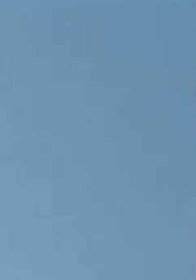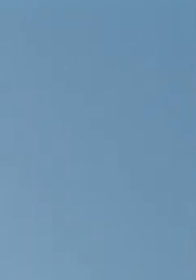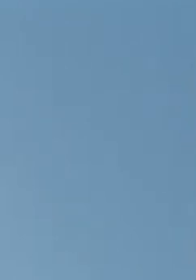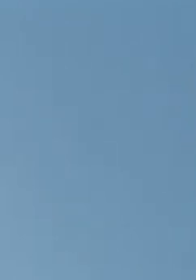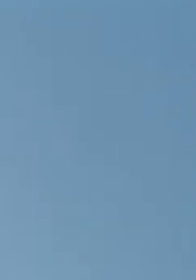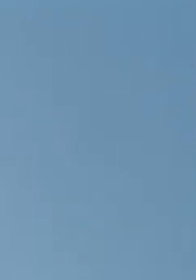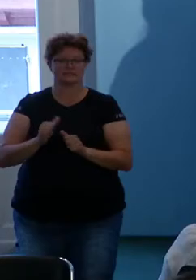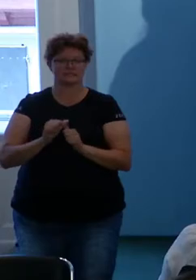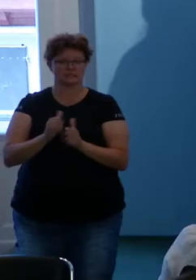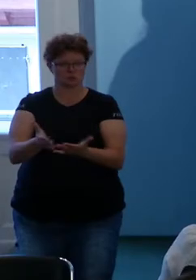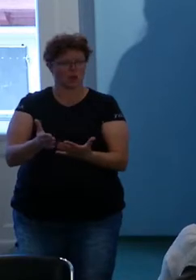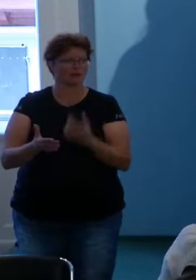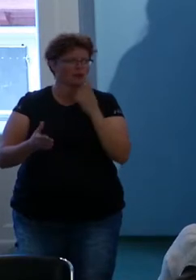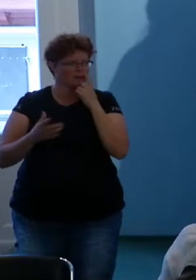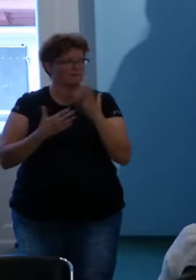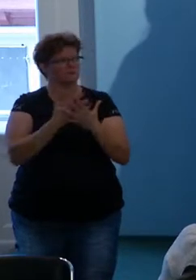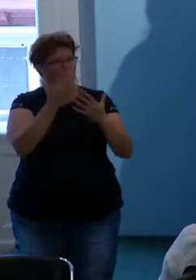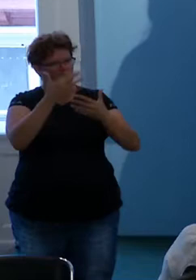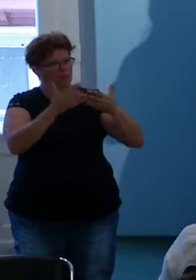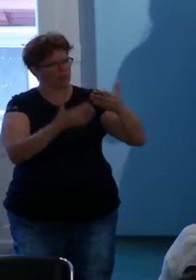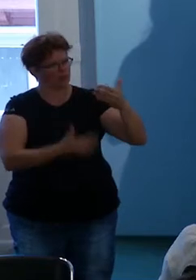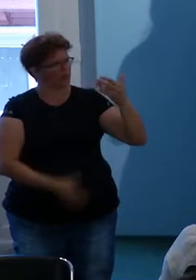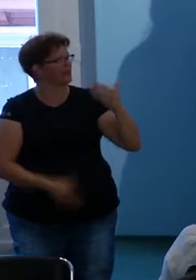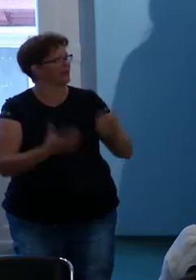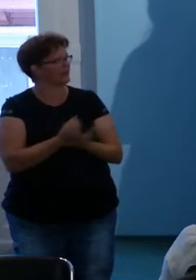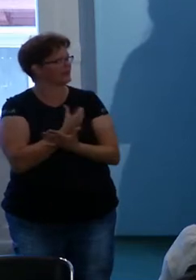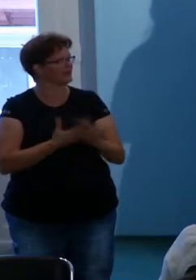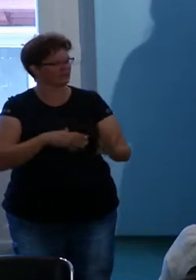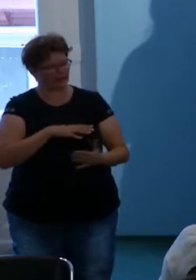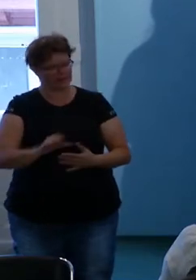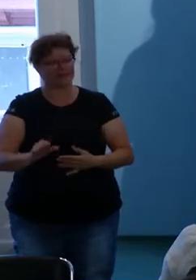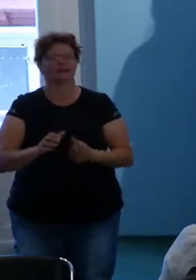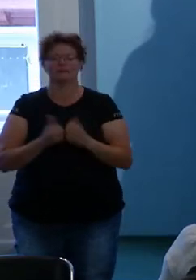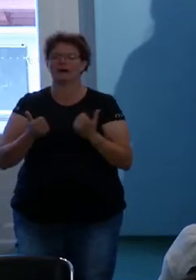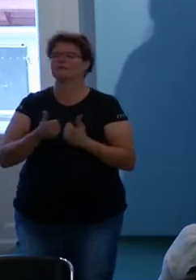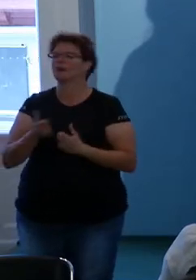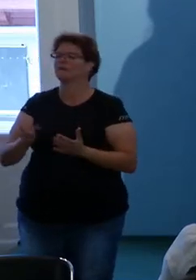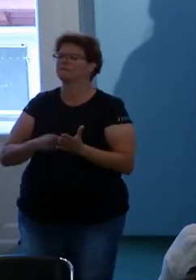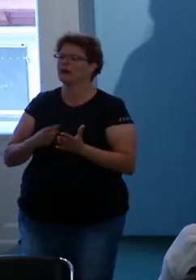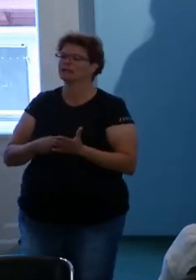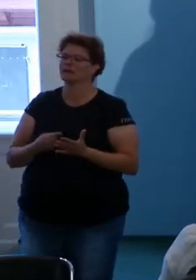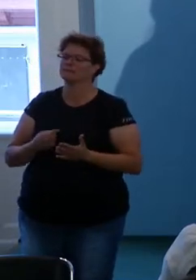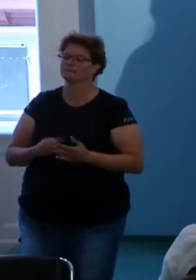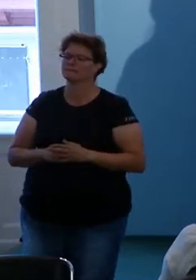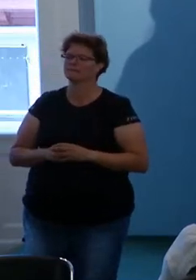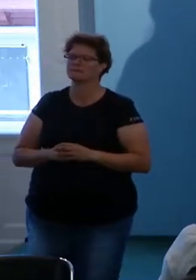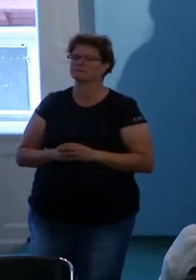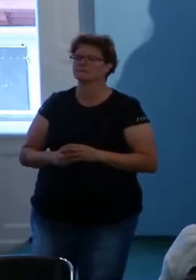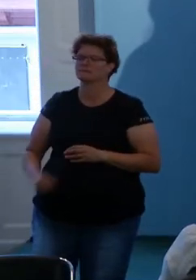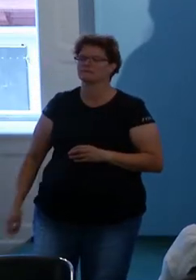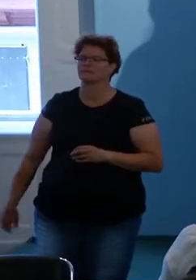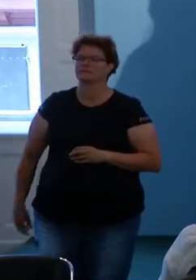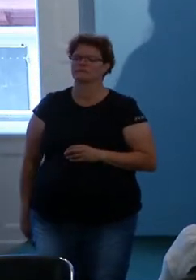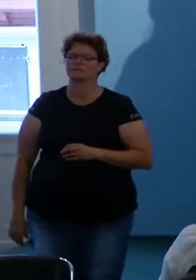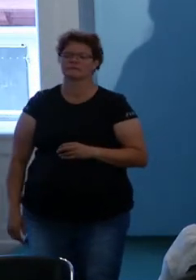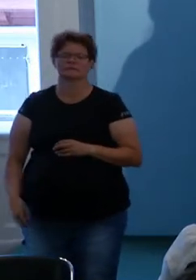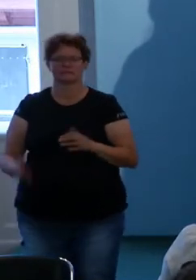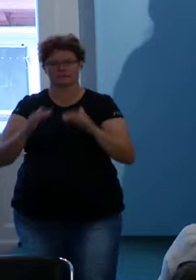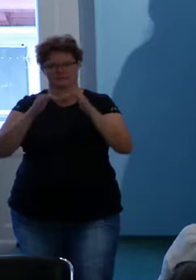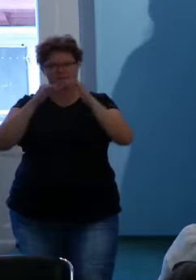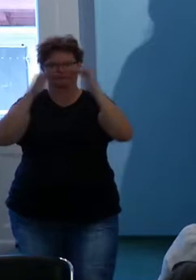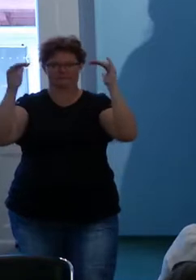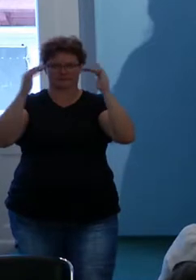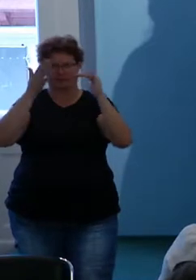Hur många frågor som helst. Partihandeltillstånd. Vi har rätt många av dem här. Jag tror inte vi hinner alla. Men, nej, men jag bara menar på... Alltså, det där uppe, det kan